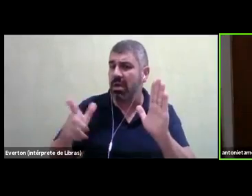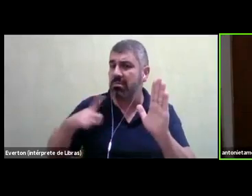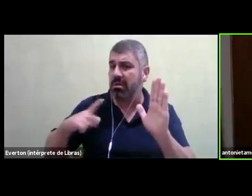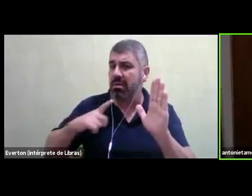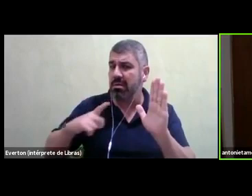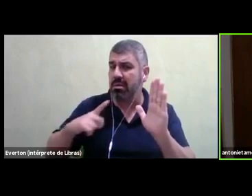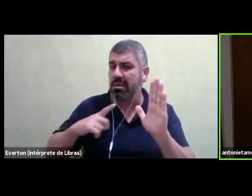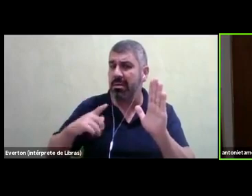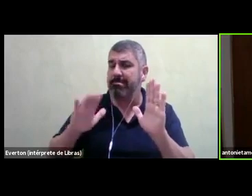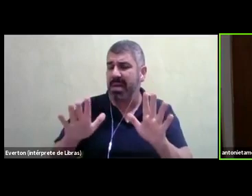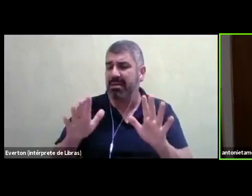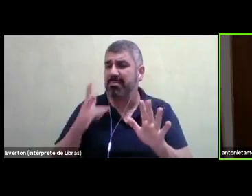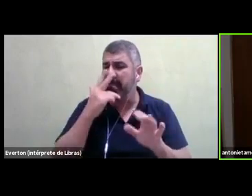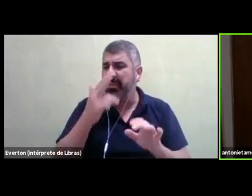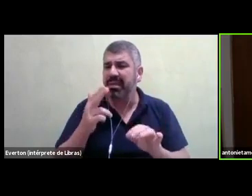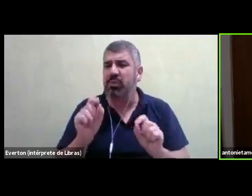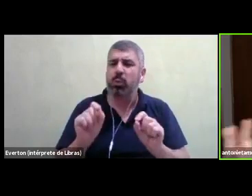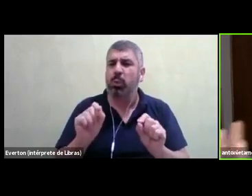que está